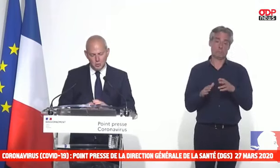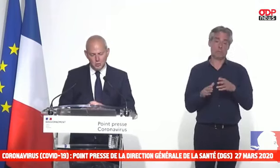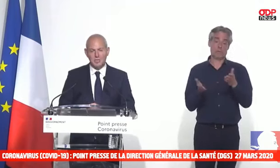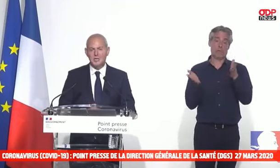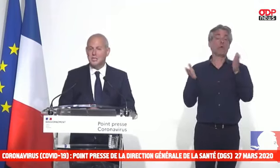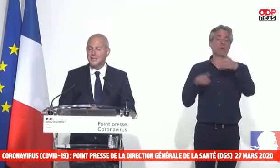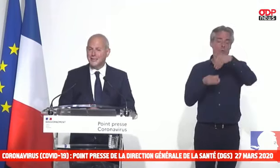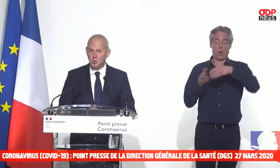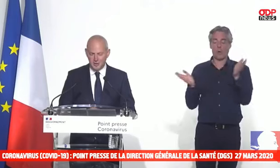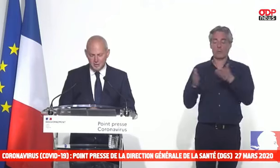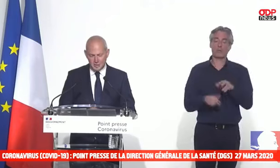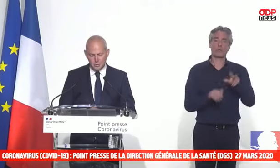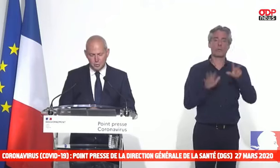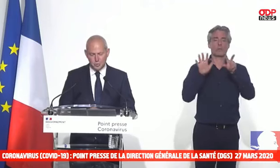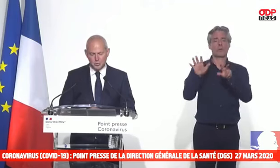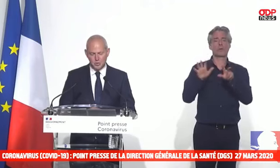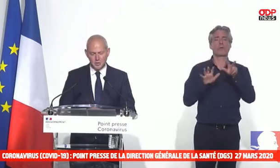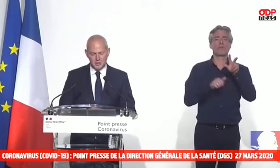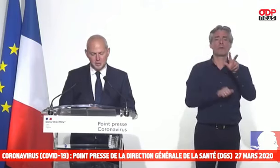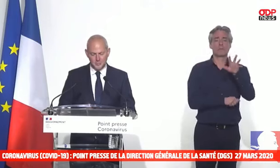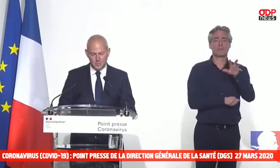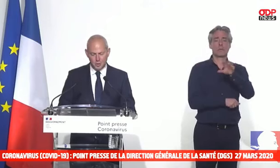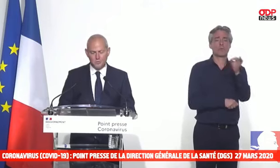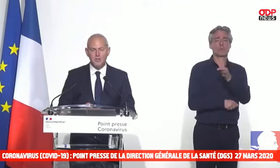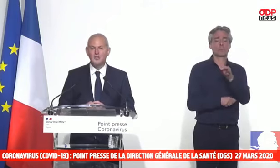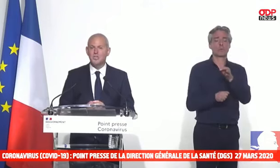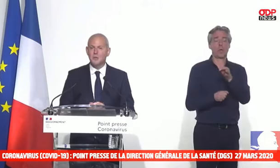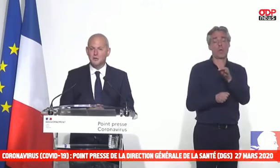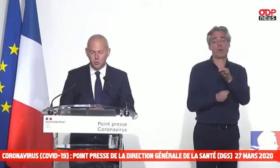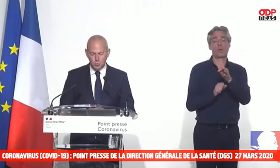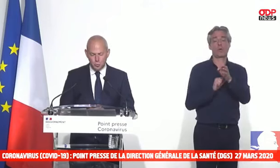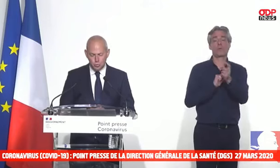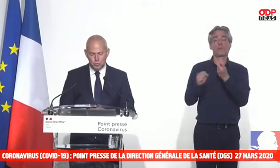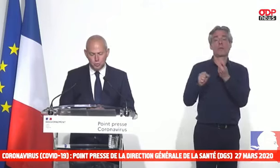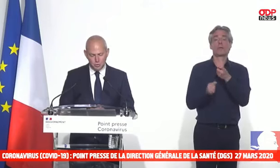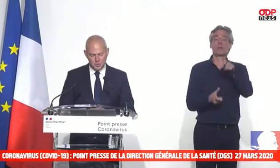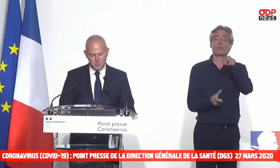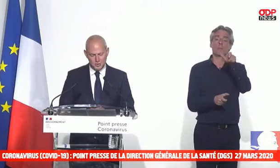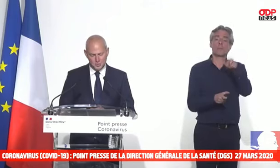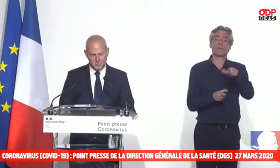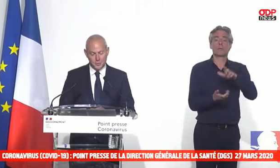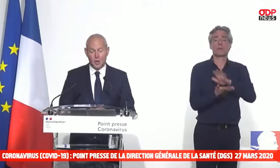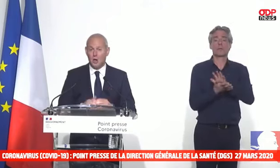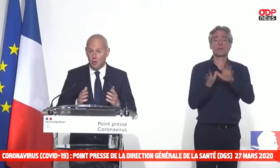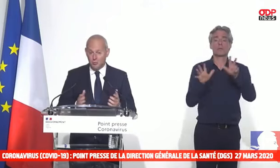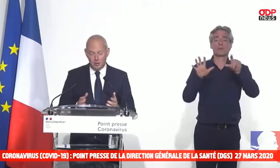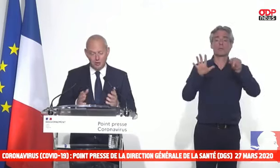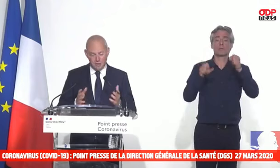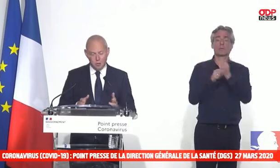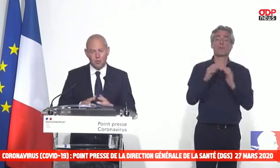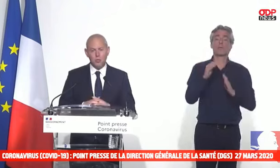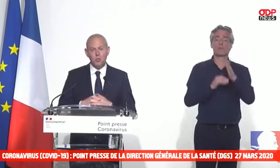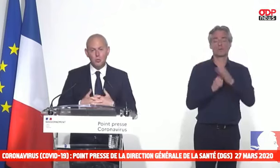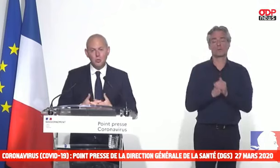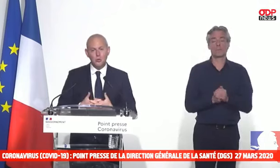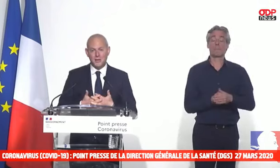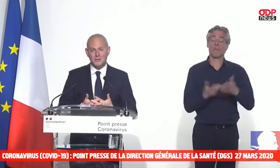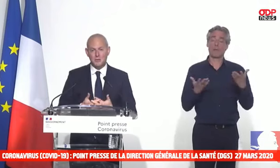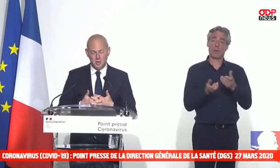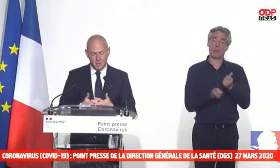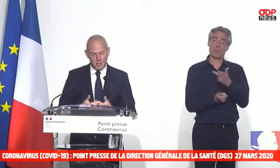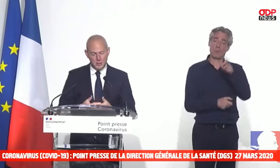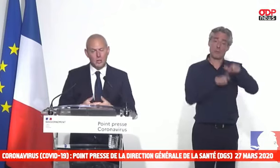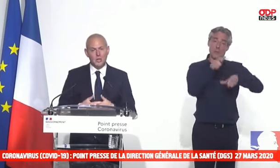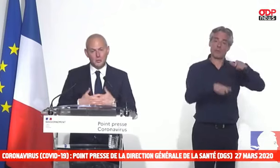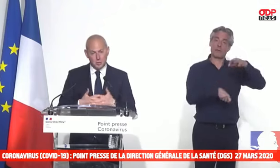milieu hospitalier et 85% de ces décès surviennent chez des personnes de plus de 70 ans. Enfin, et c'est important, le nombre de